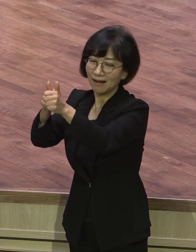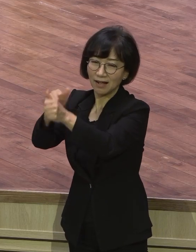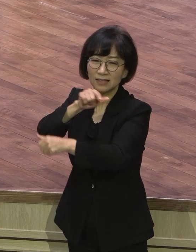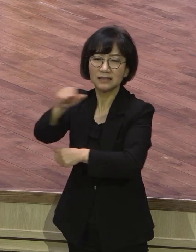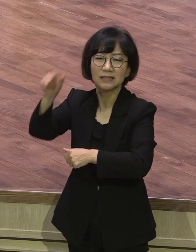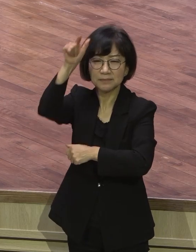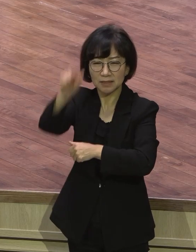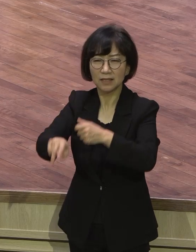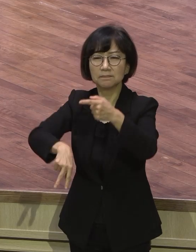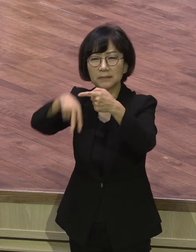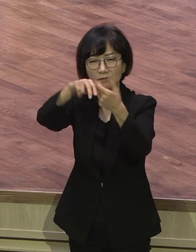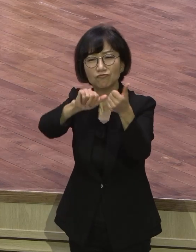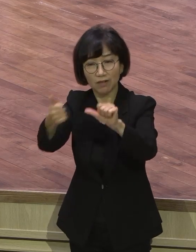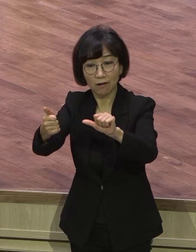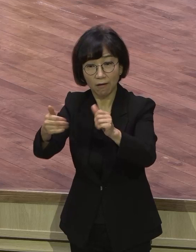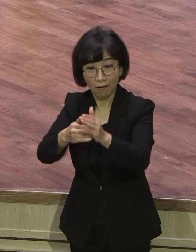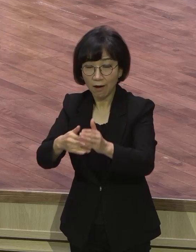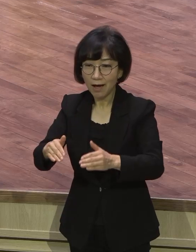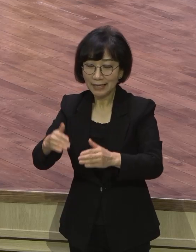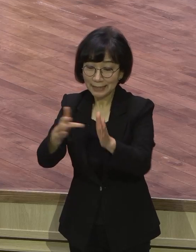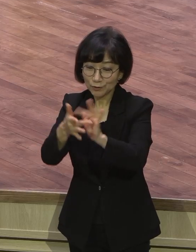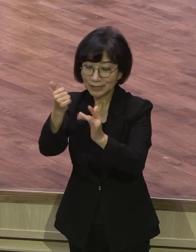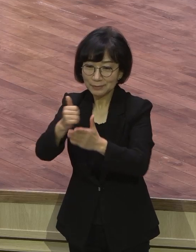예수님이 우리의 모범을 보여주신 거예요.